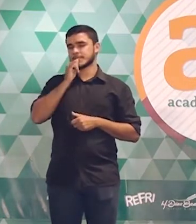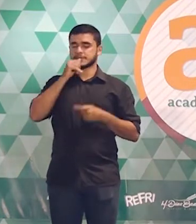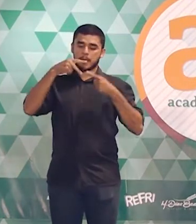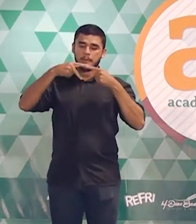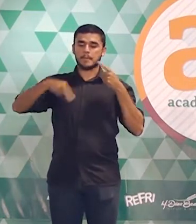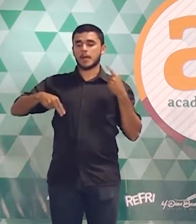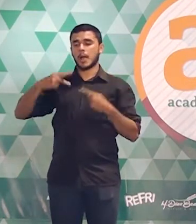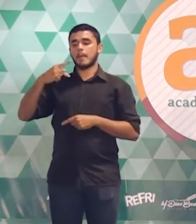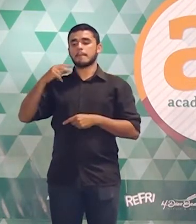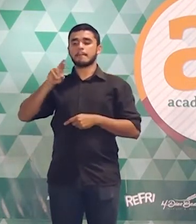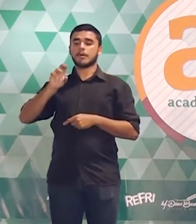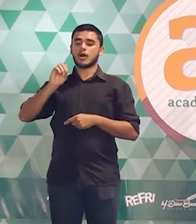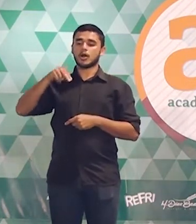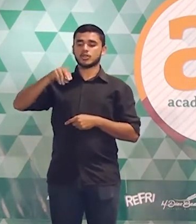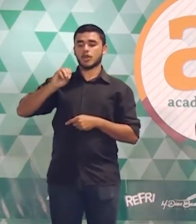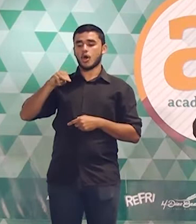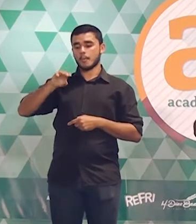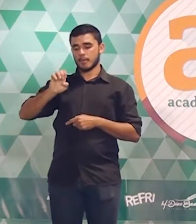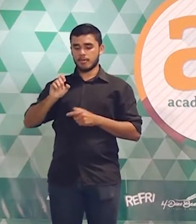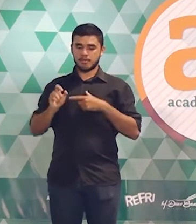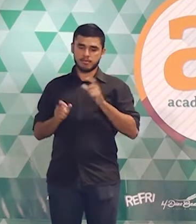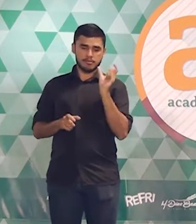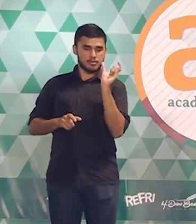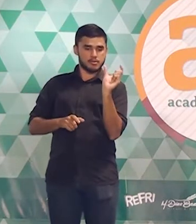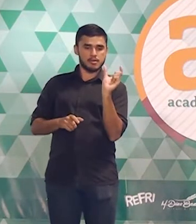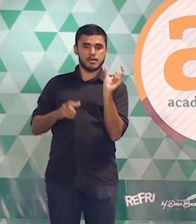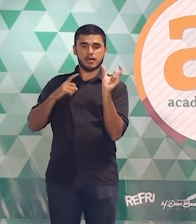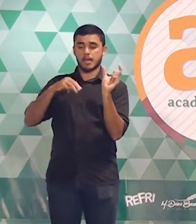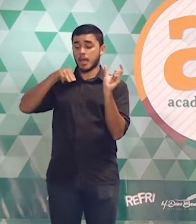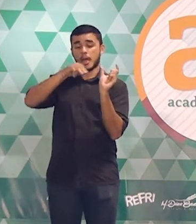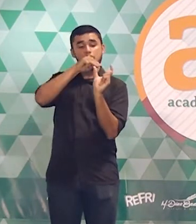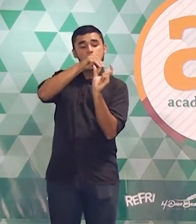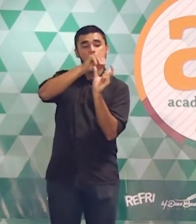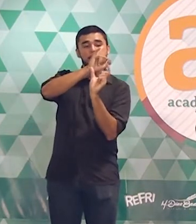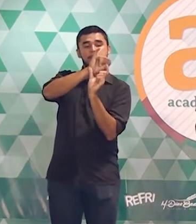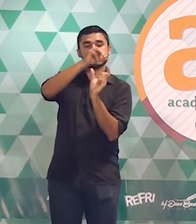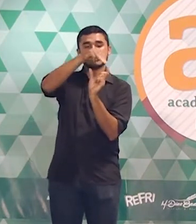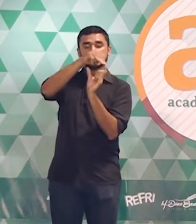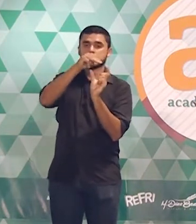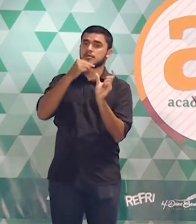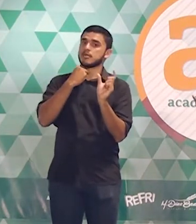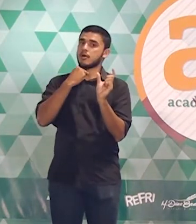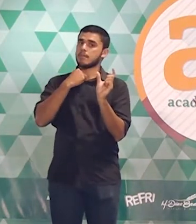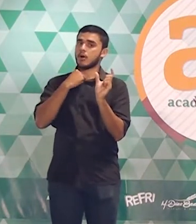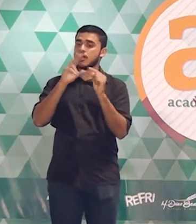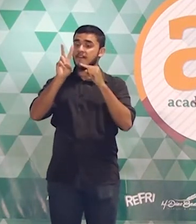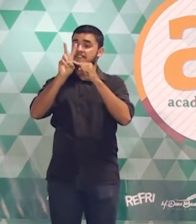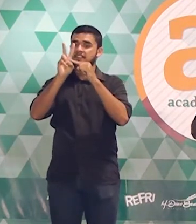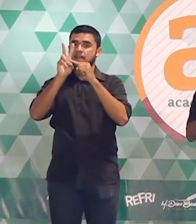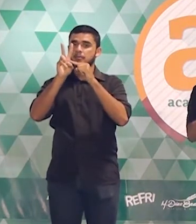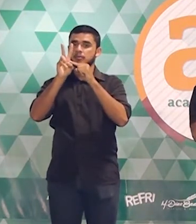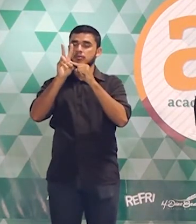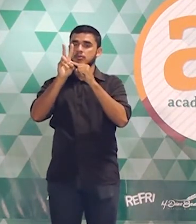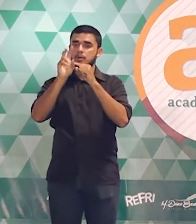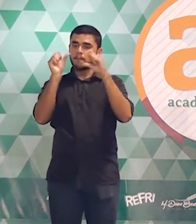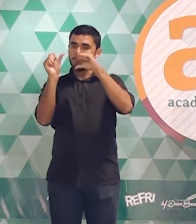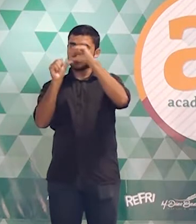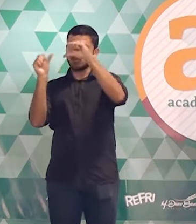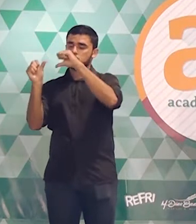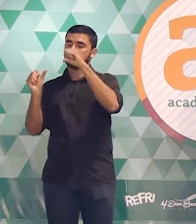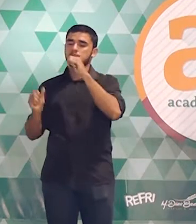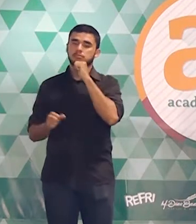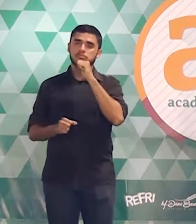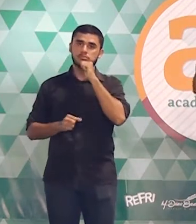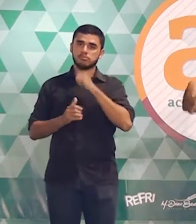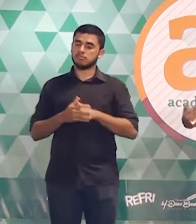Não se utiliza o pronome oblíquo mim para conjugar verbo. Aí o professor até brinca,